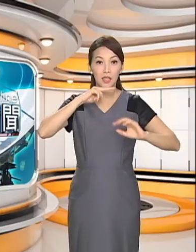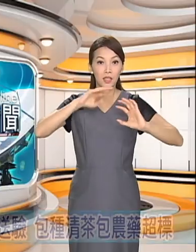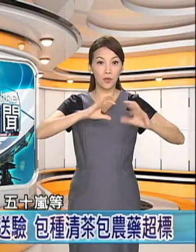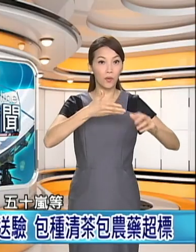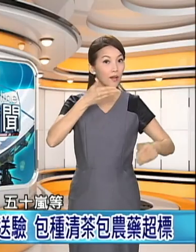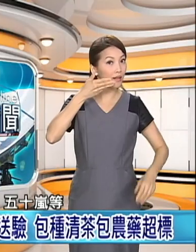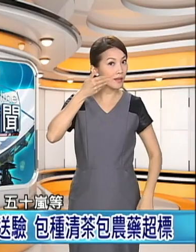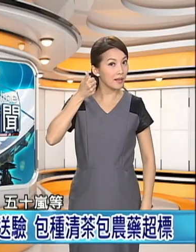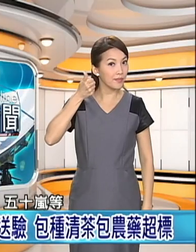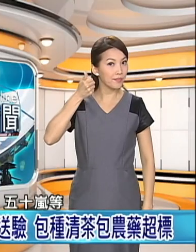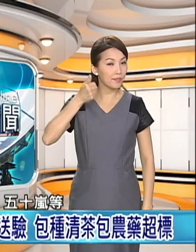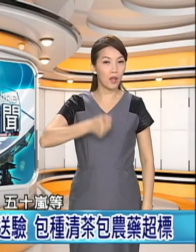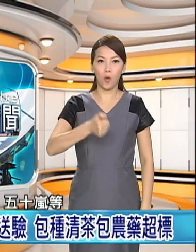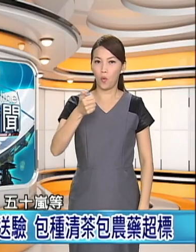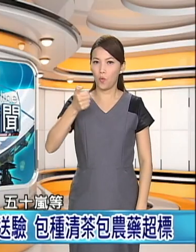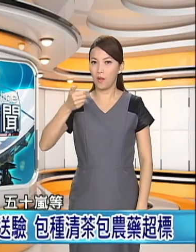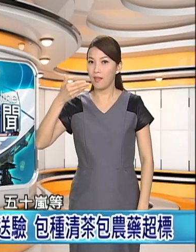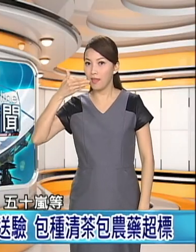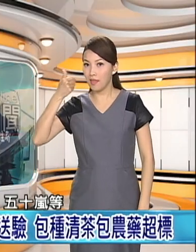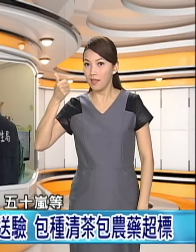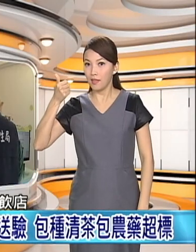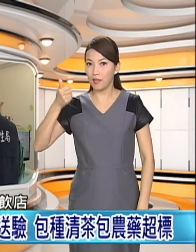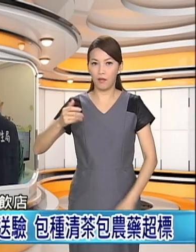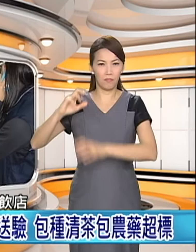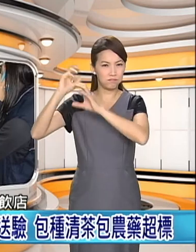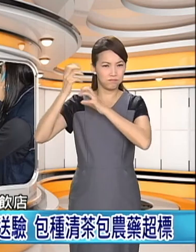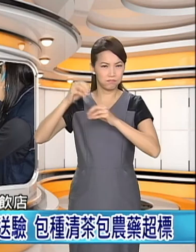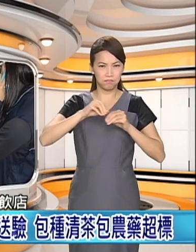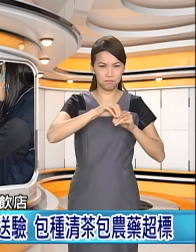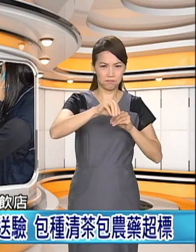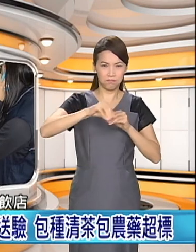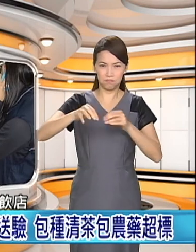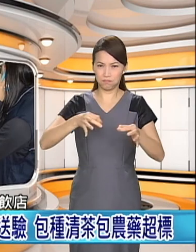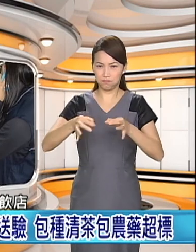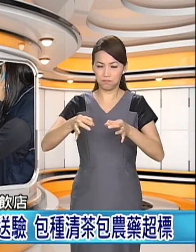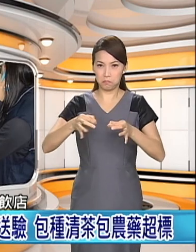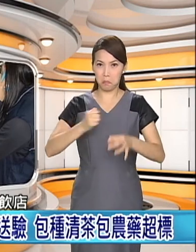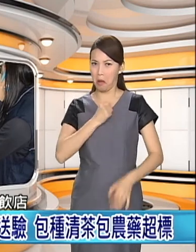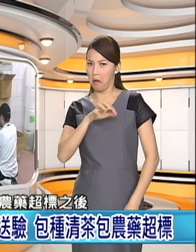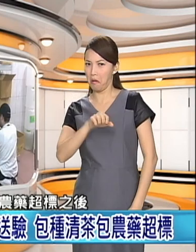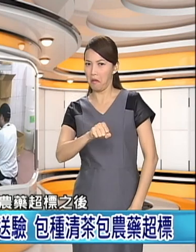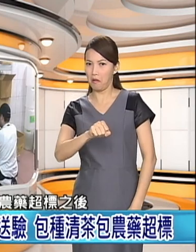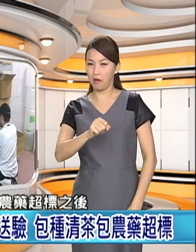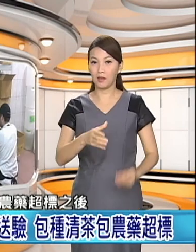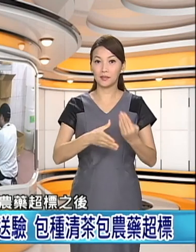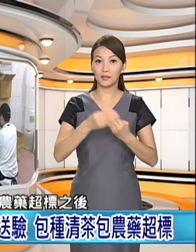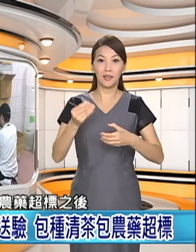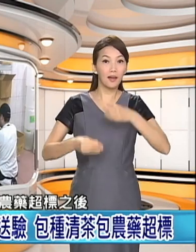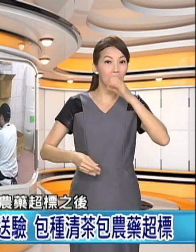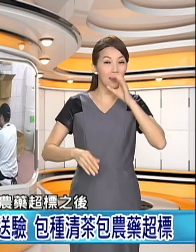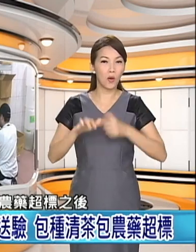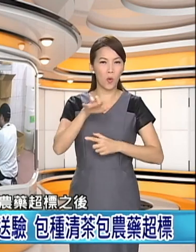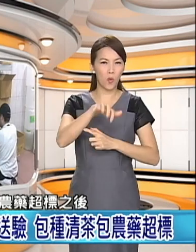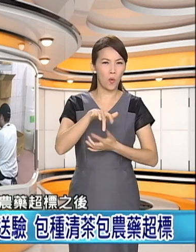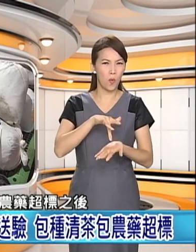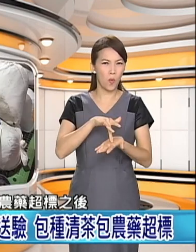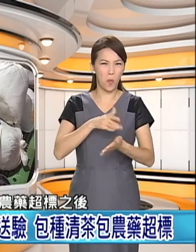就在英国兰、五十兰等连锁手摇茶饮店纷纷被验出农药超标之